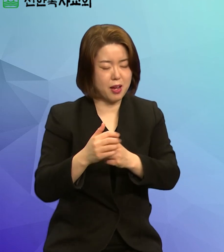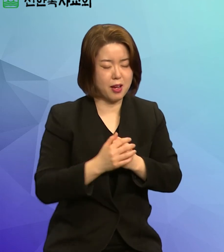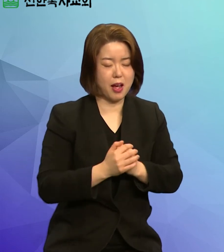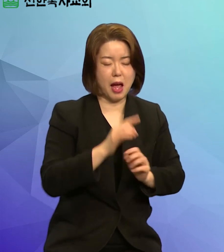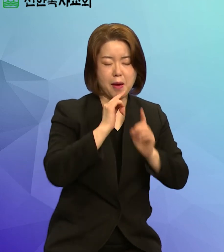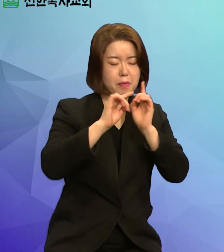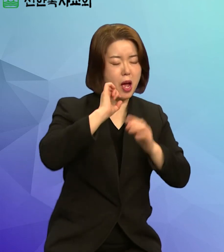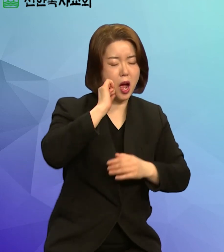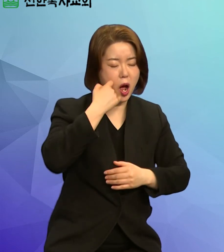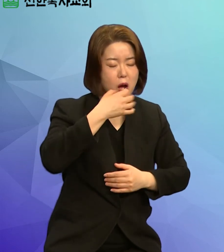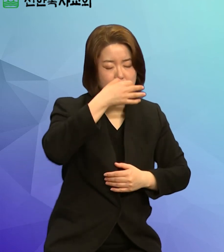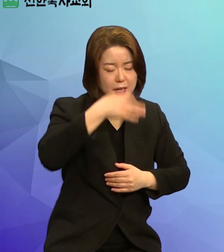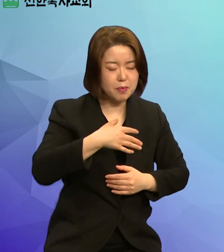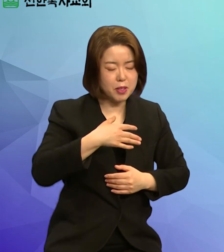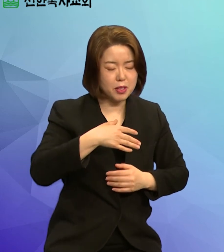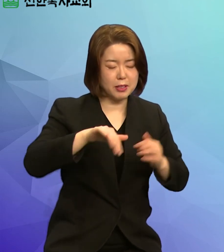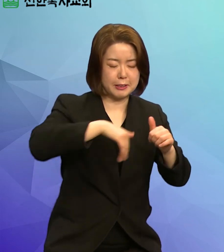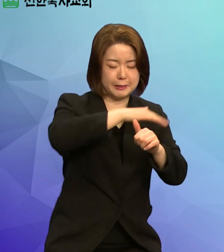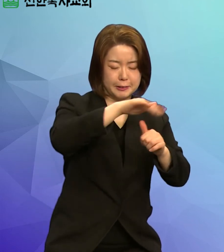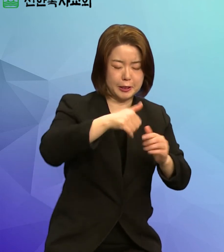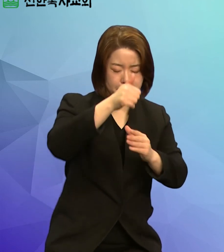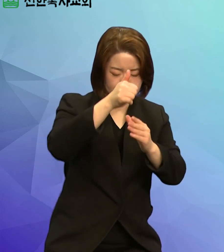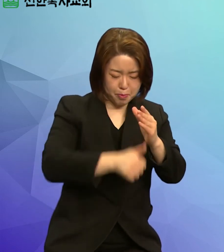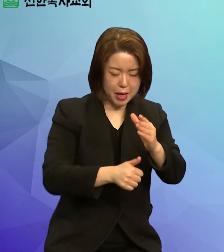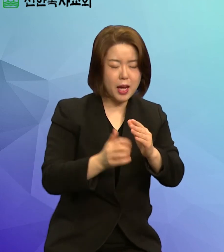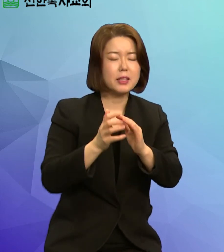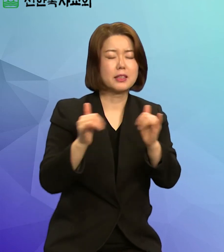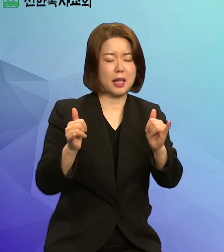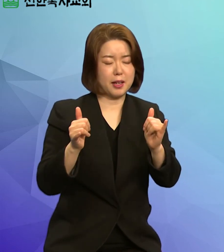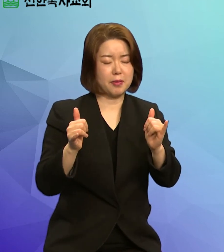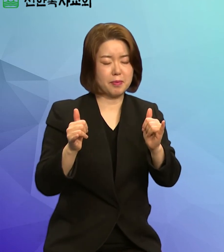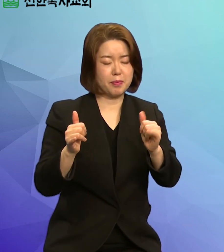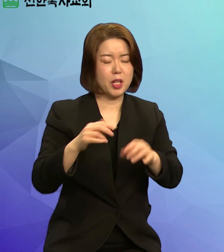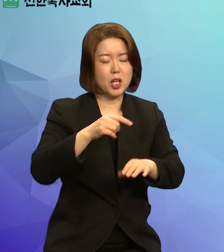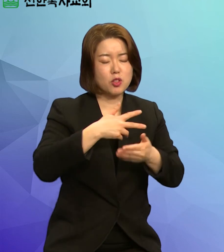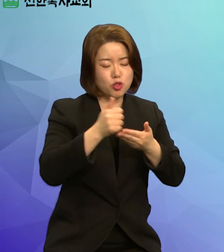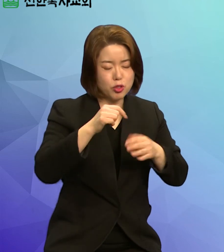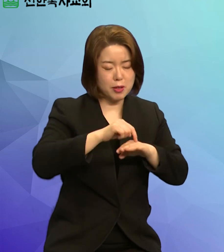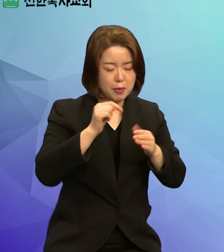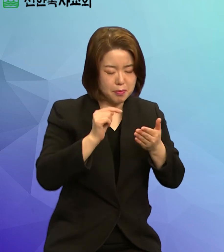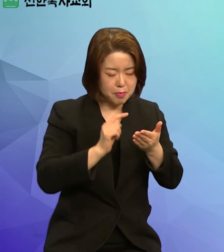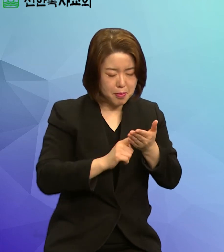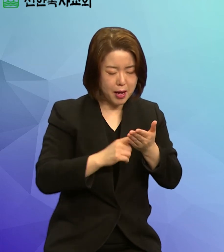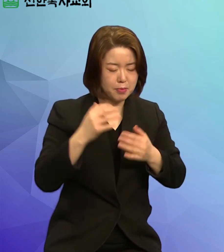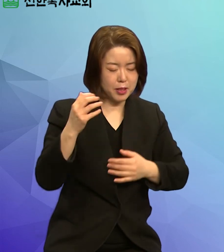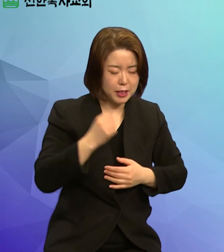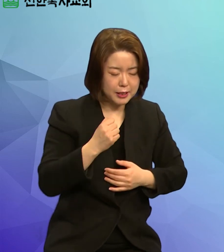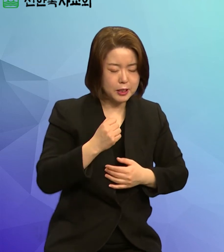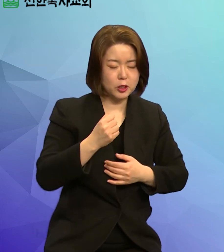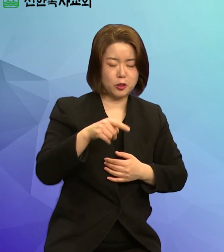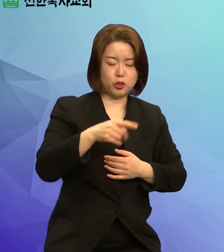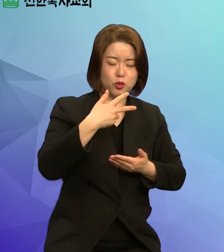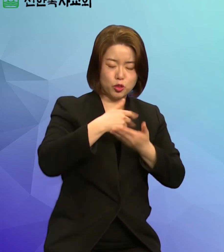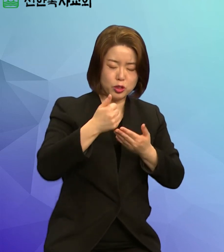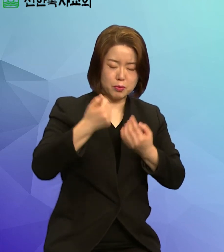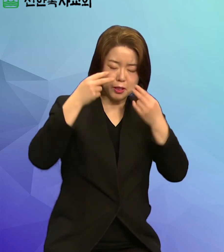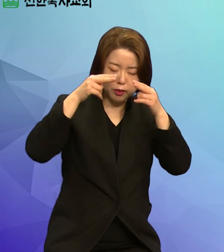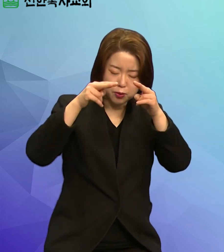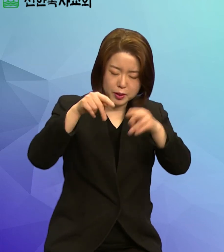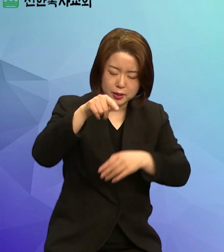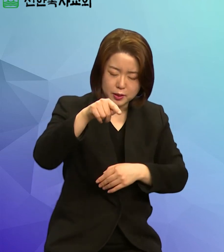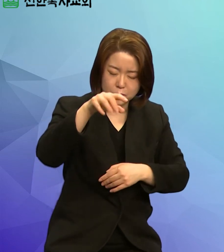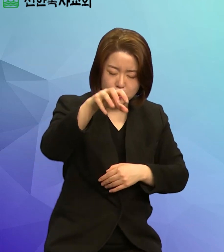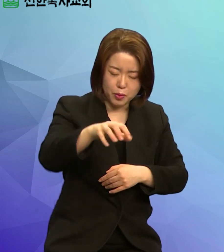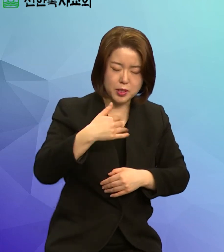수 없이 힘들고 어려운 처지에 빠져있는 이들, 주님의 마음이 있고 주님의 눈길이 가는 그들을 향하여